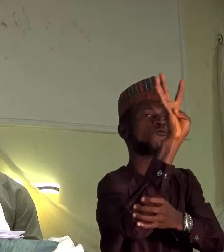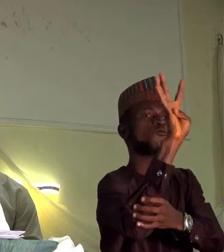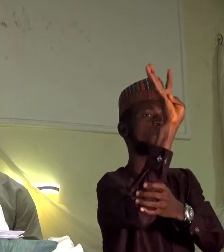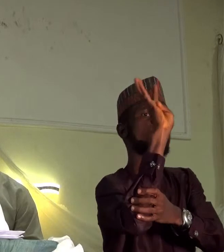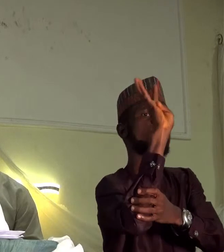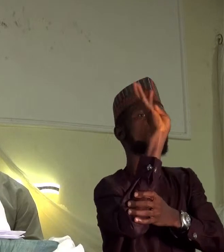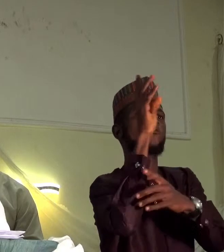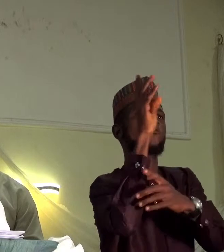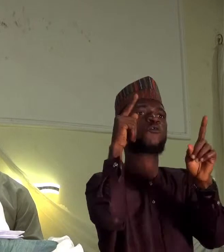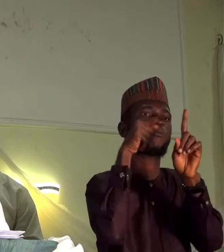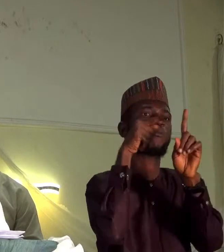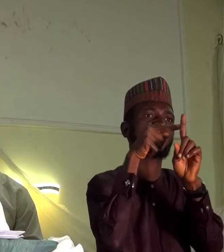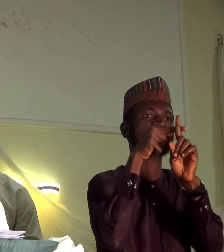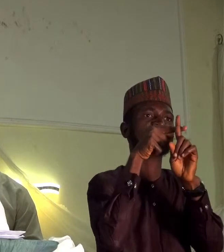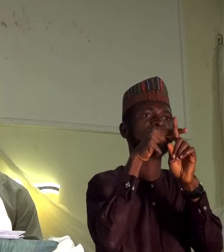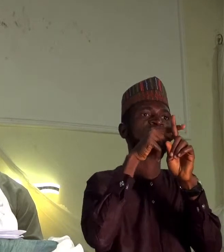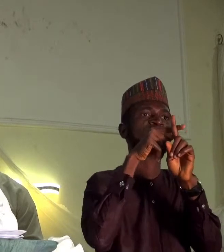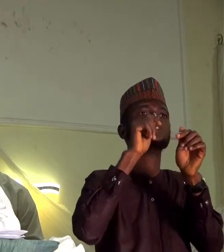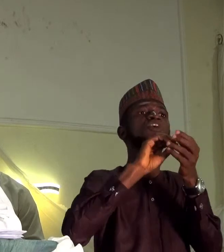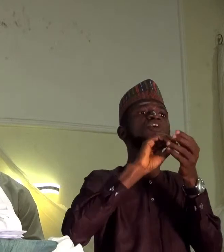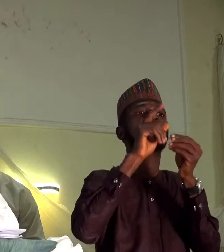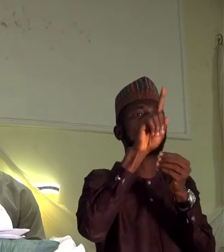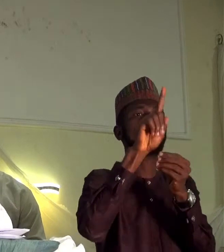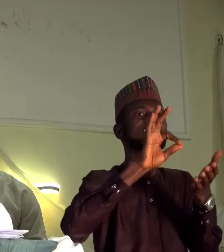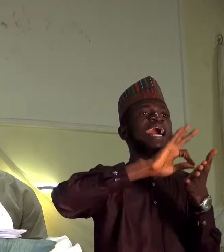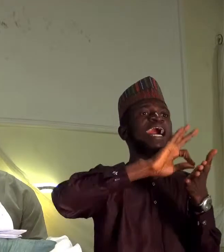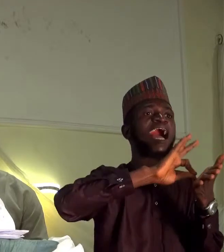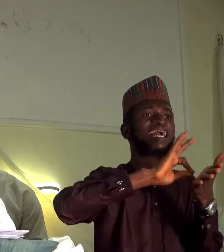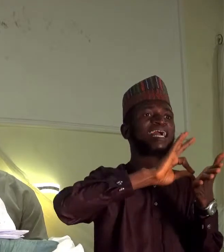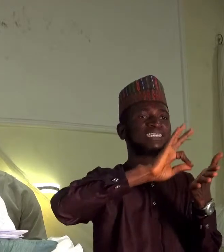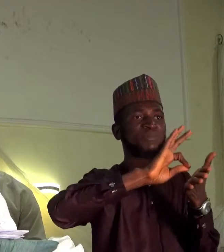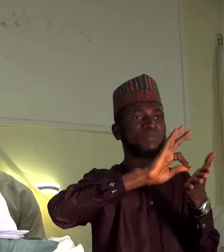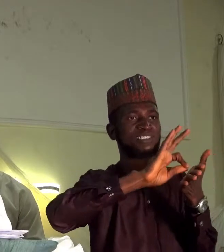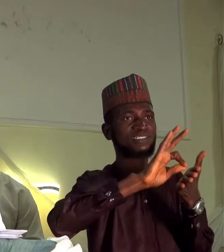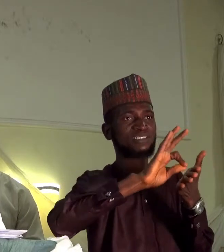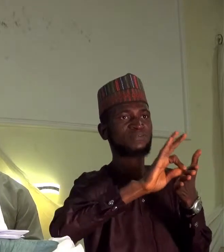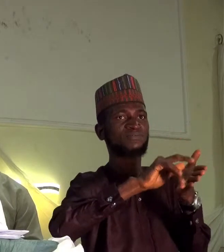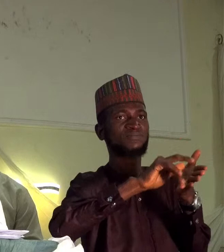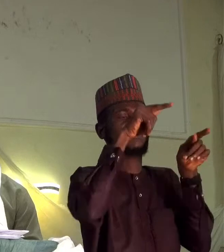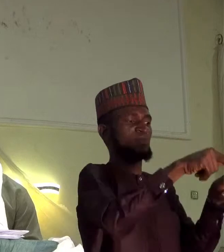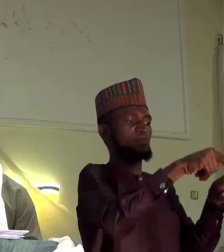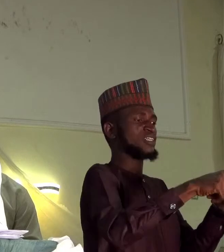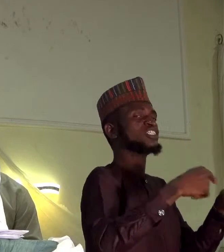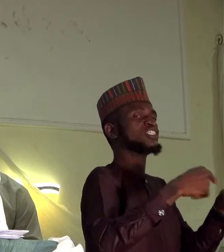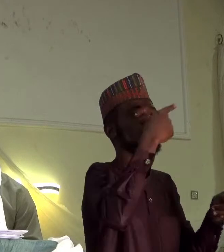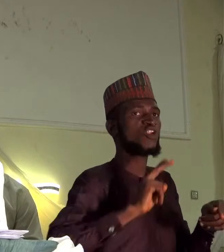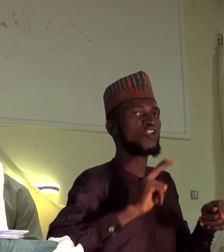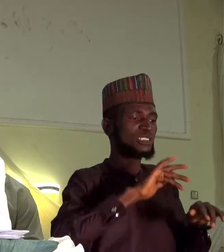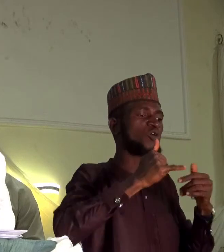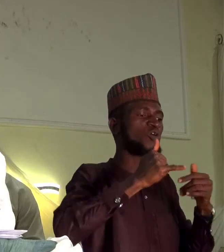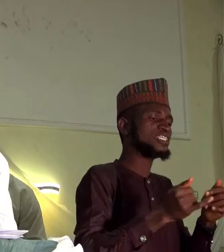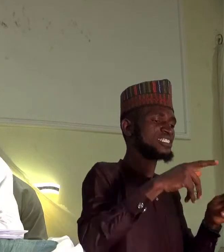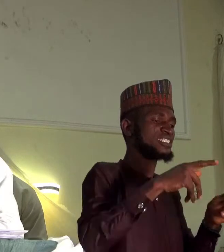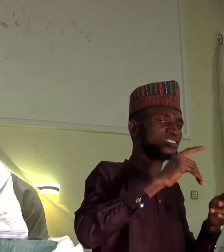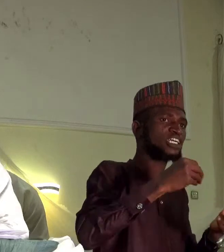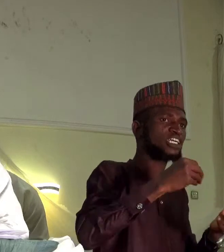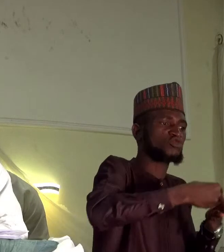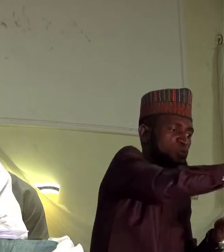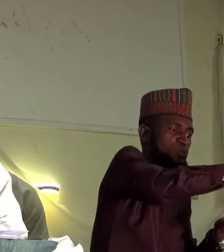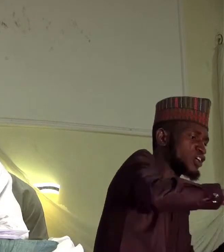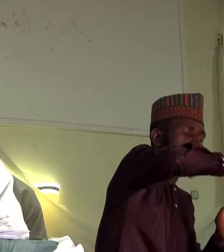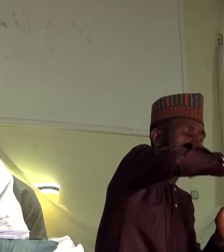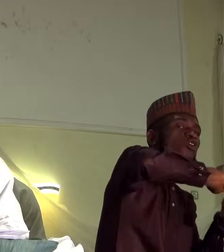kọ́mọ́ àkọ́kọ́ la accountability àwọn gbé àgbọ́dọ̀ ṣetán láti sọ pé tọ̀ bá a ṣe ṣẹlẹ̀ ìbá a ṣe lẹ́yìn nìyí tí ó fi hàn sí gbogbo ayé